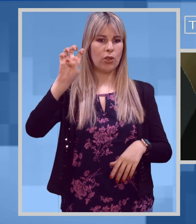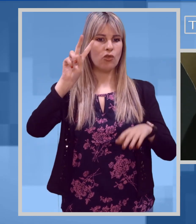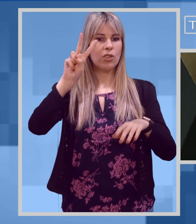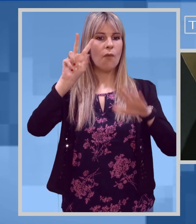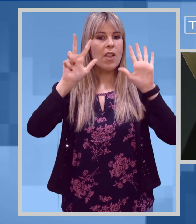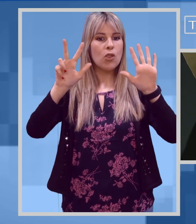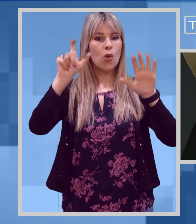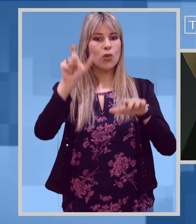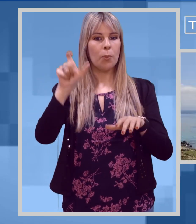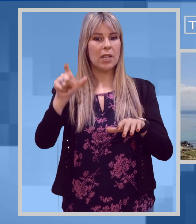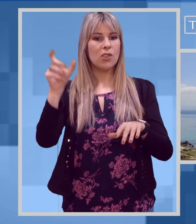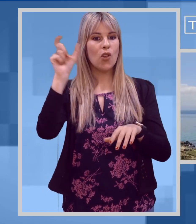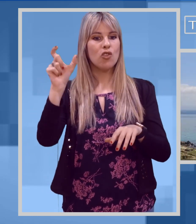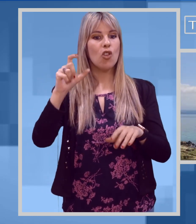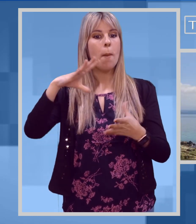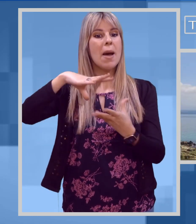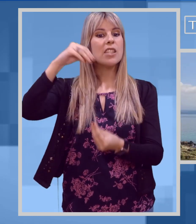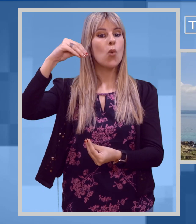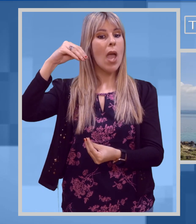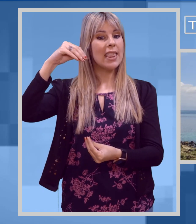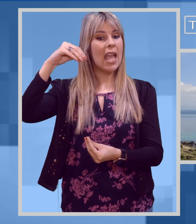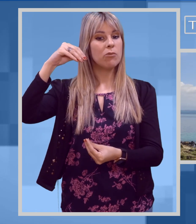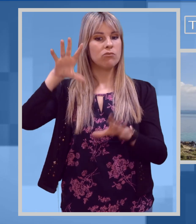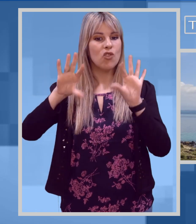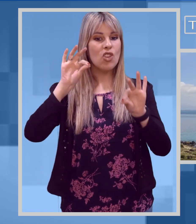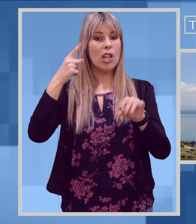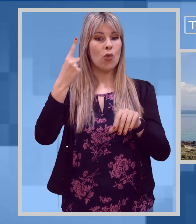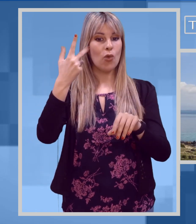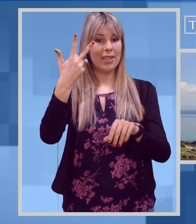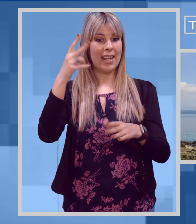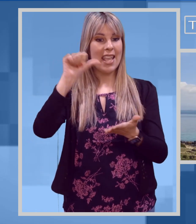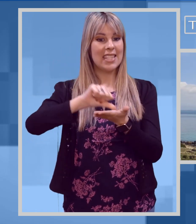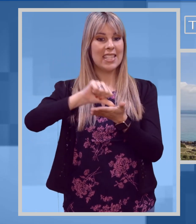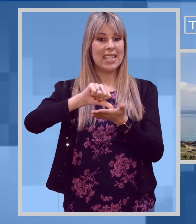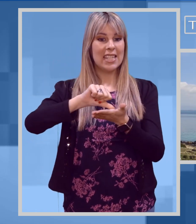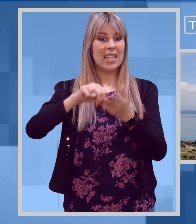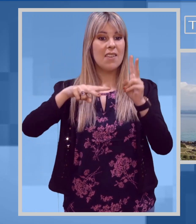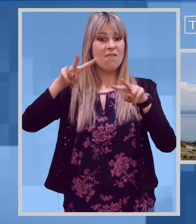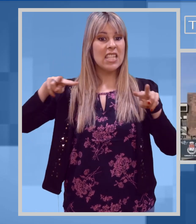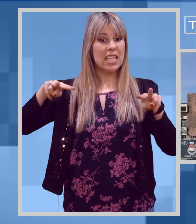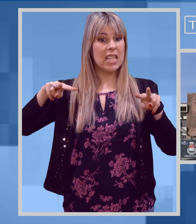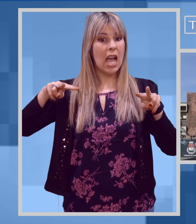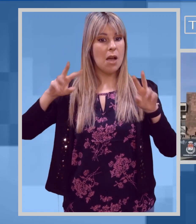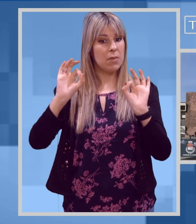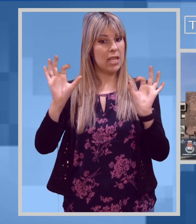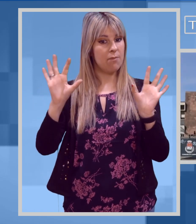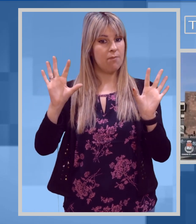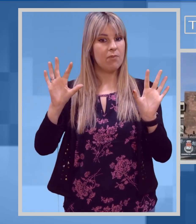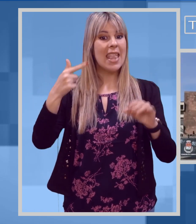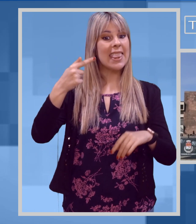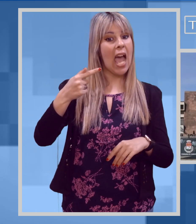infatti 2.428 le persone che nel giorno di Pasquetta hanno scelto uno dei tre siti attualmente